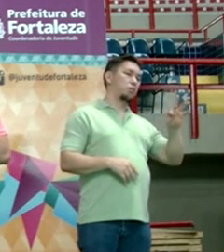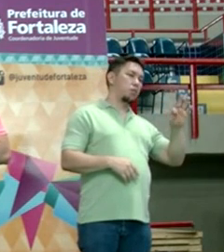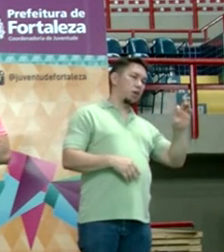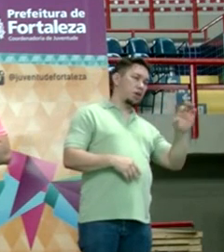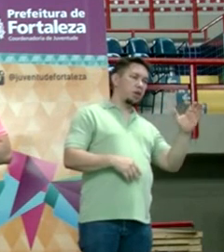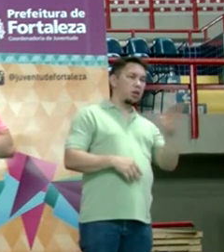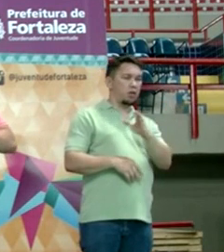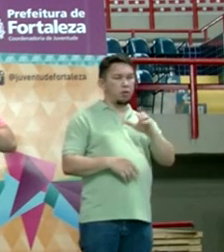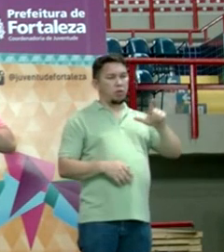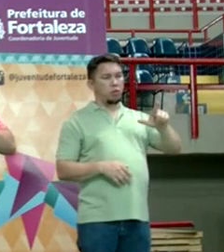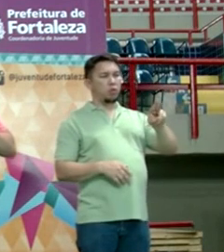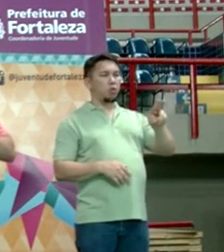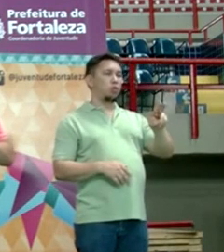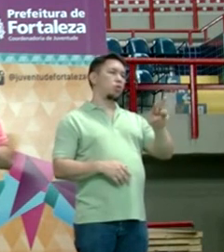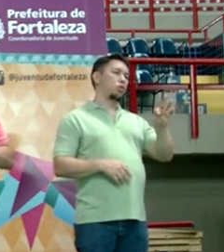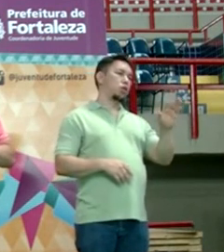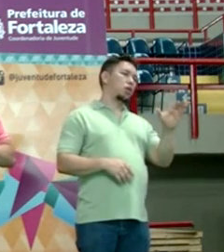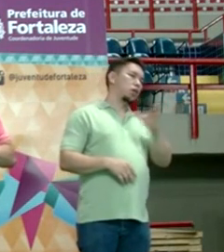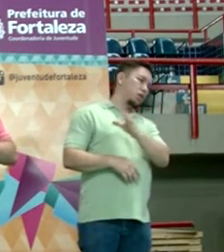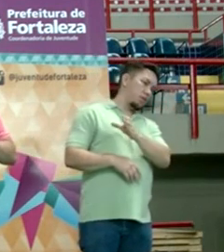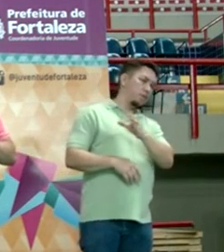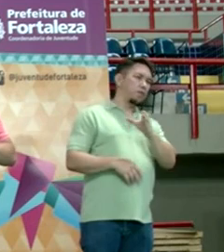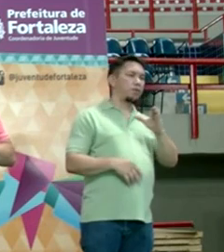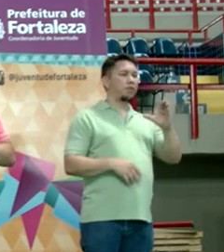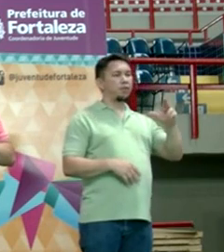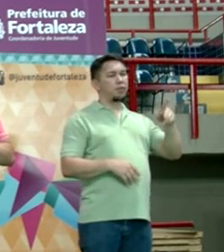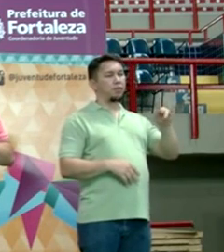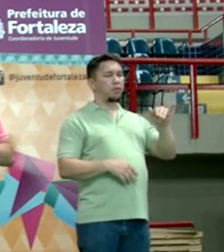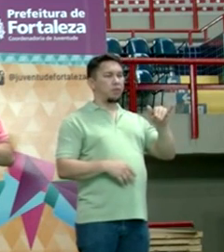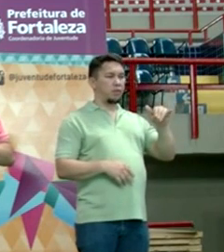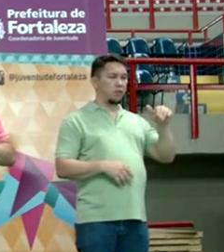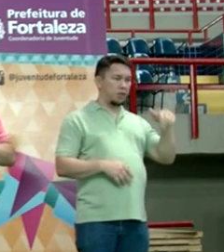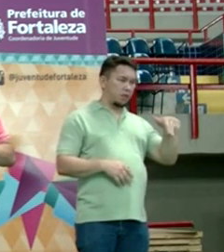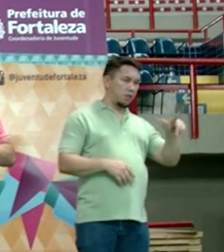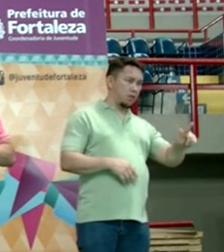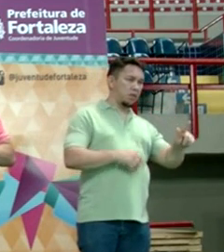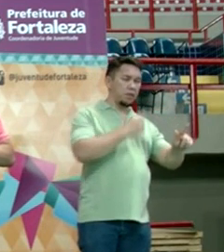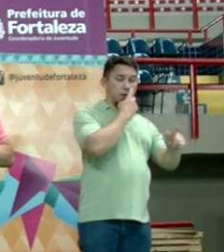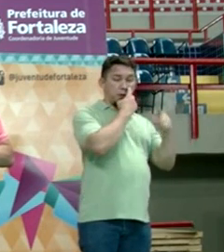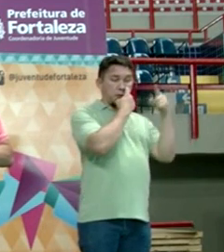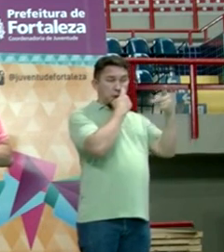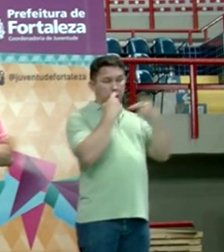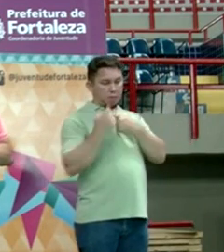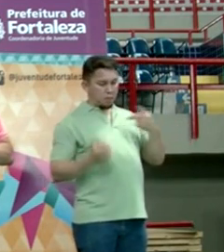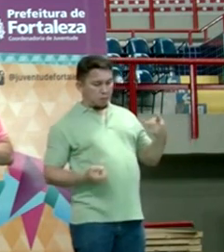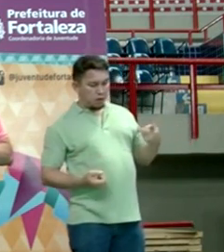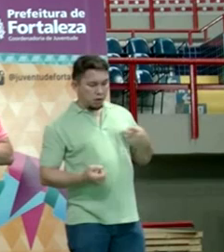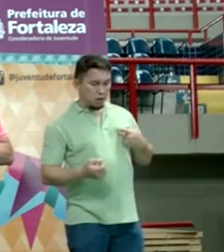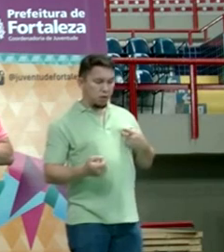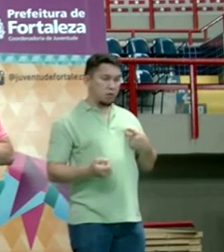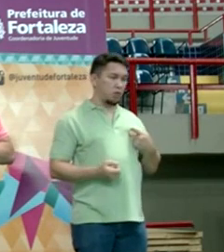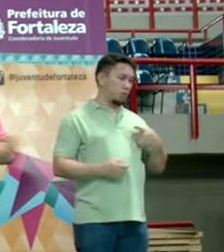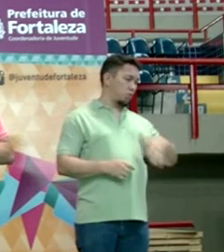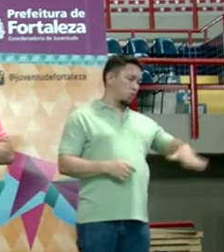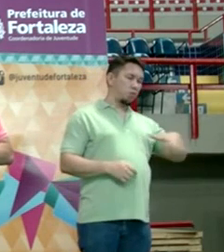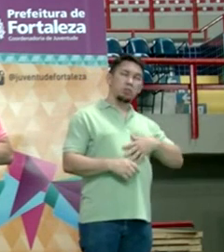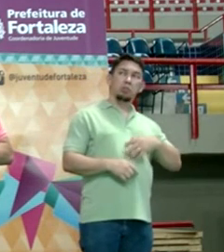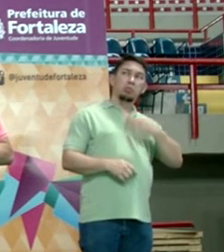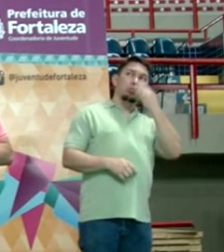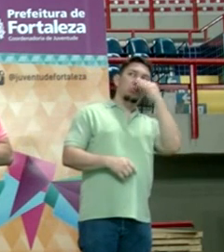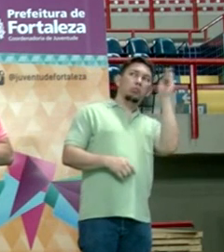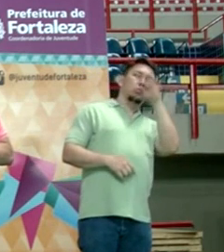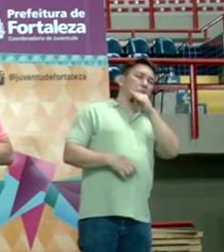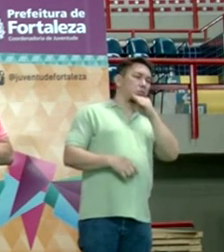problema do Martin Luther King? Ele era um pastor e ele usava o princípio da desobediência civil.